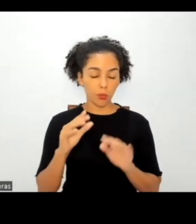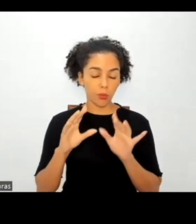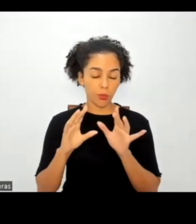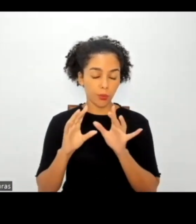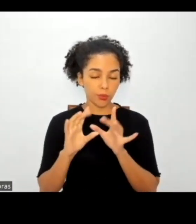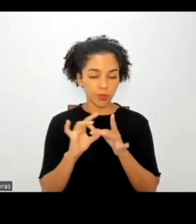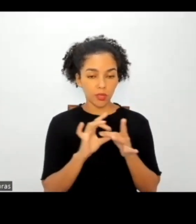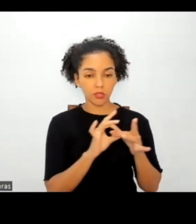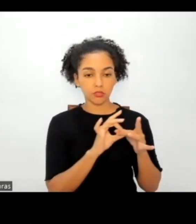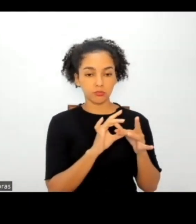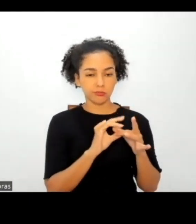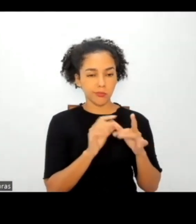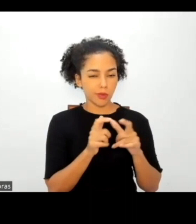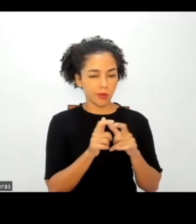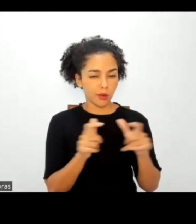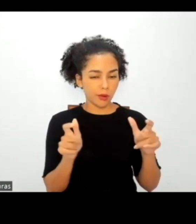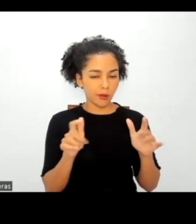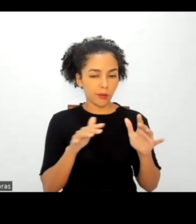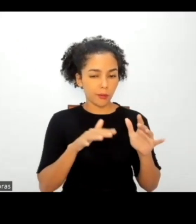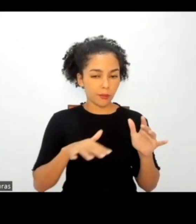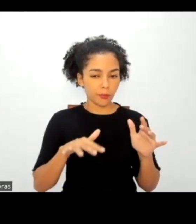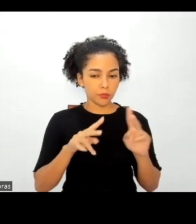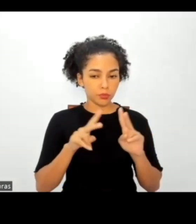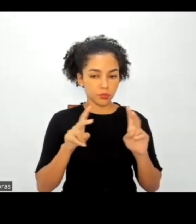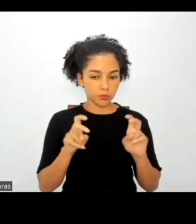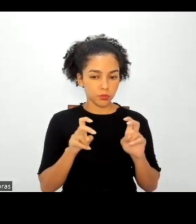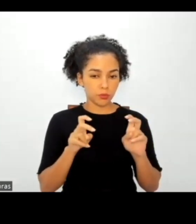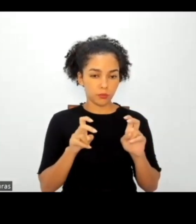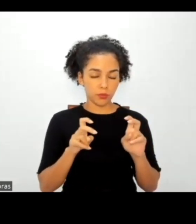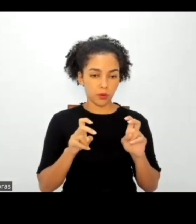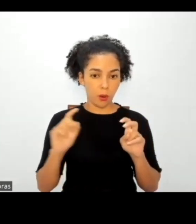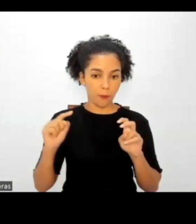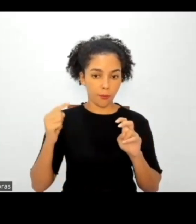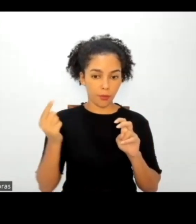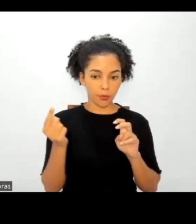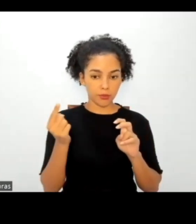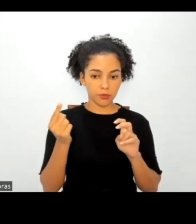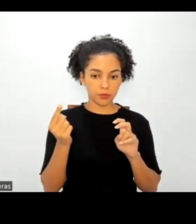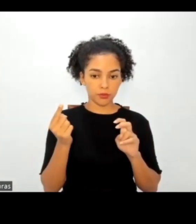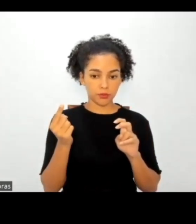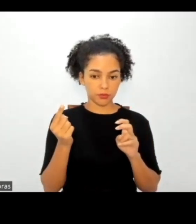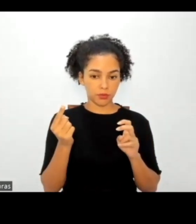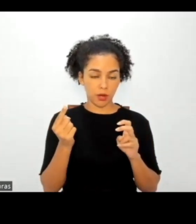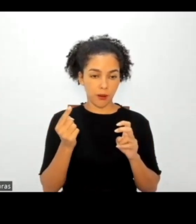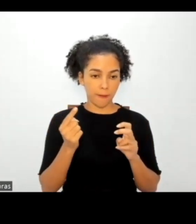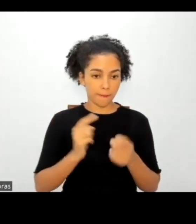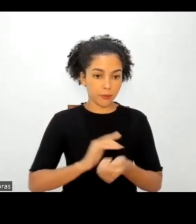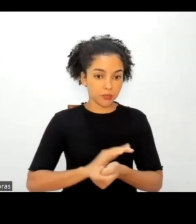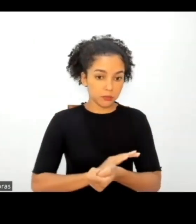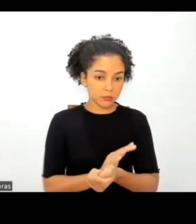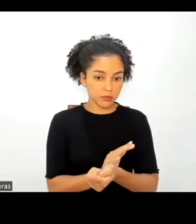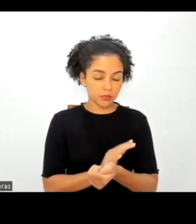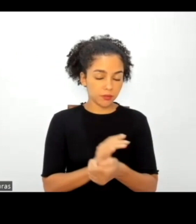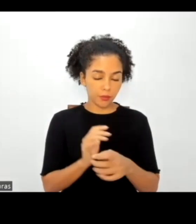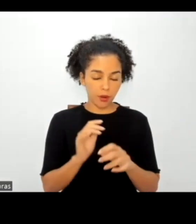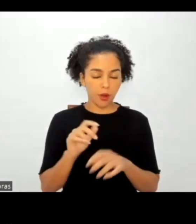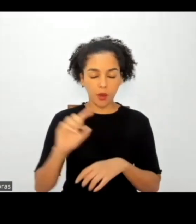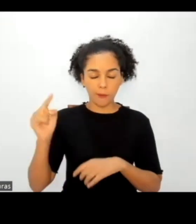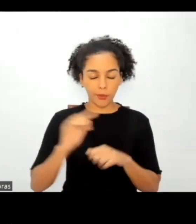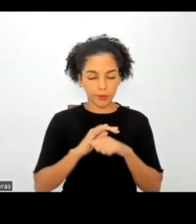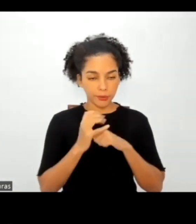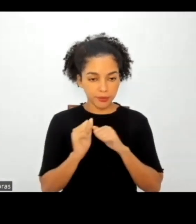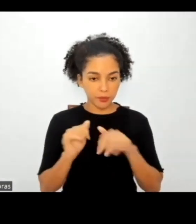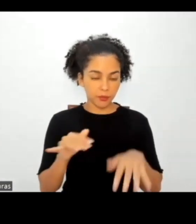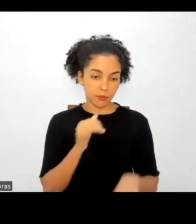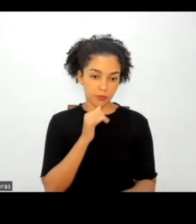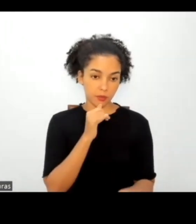amplo, sobretudo pós-pandemia, em que a máscara, né, se na pandemia a gente, né,